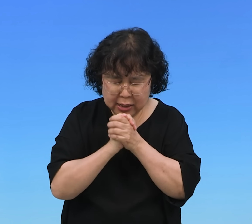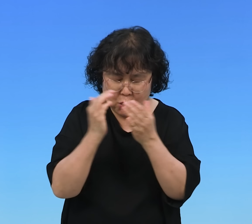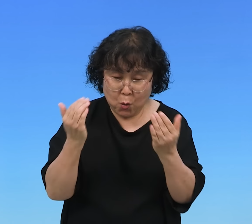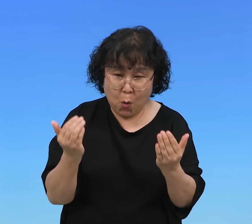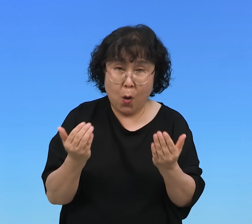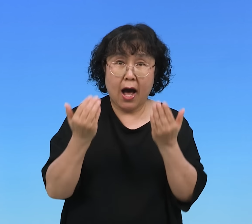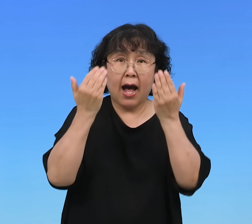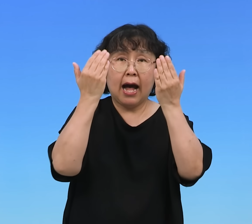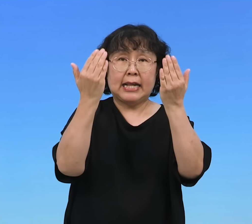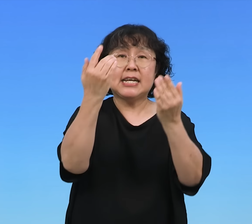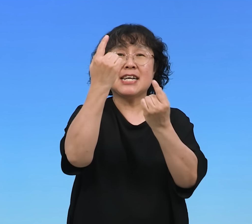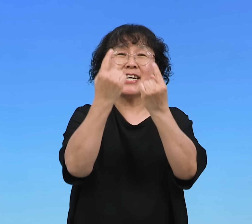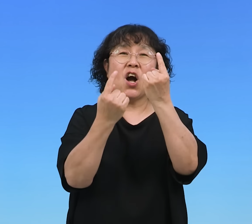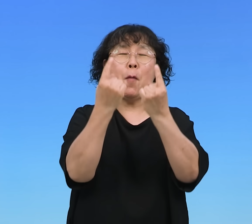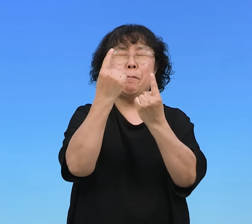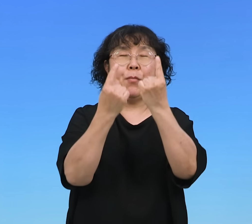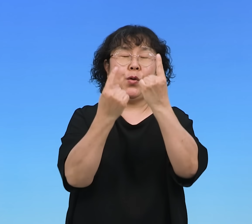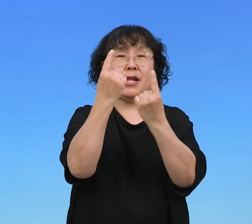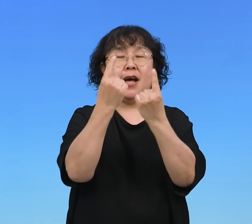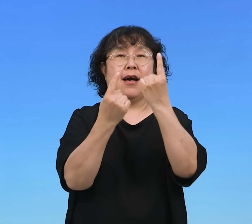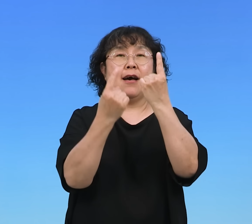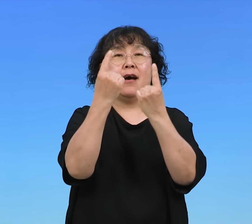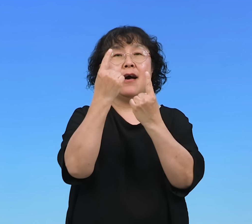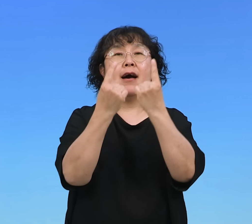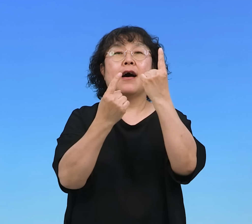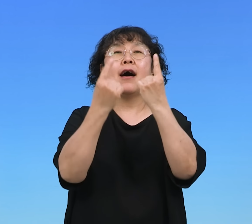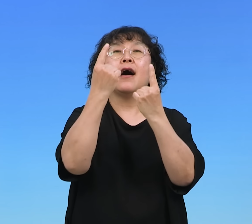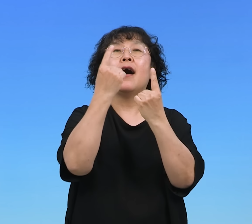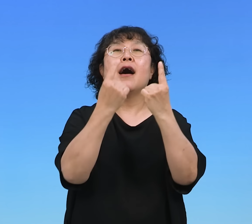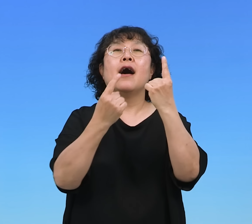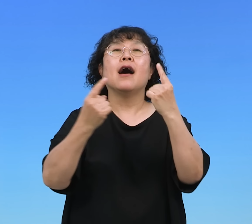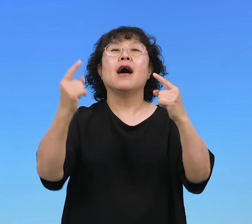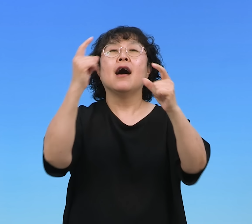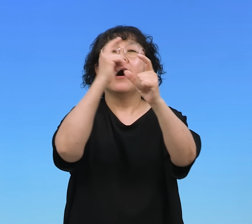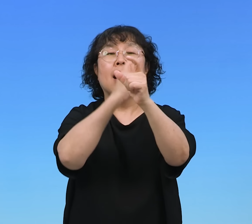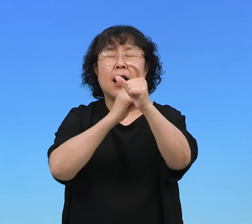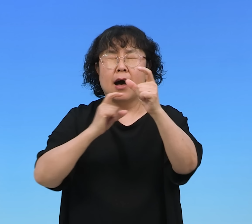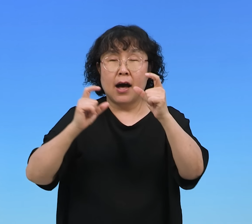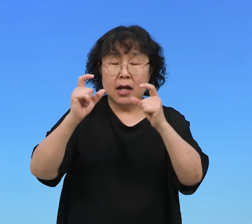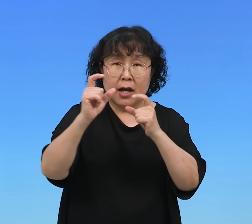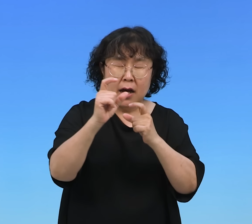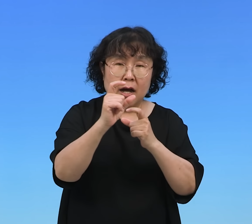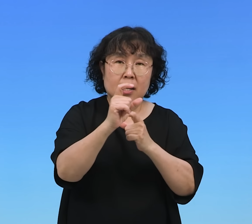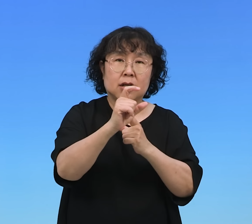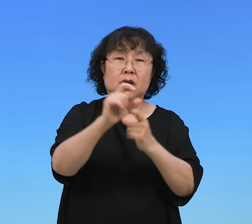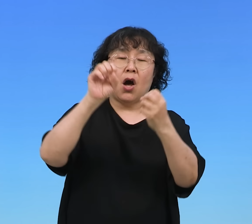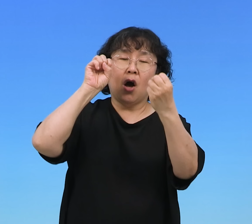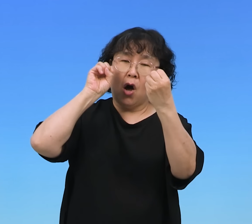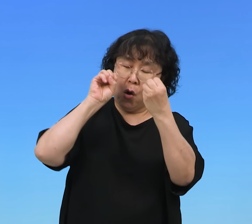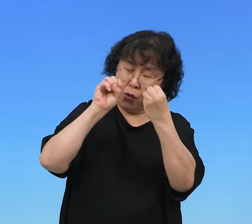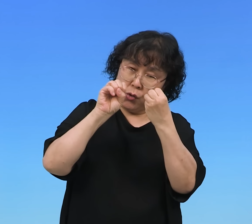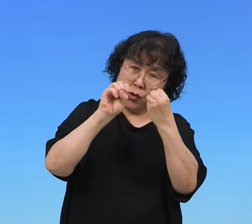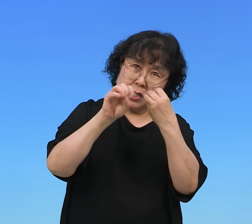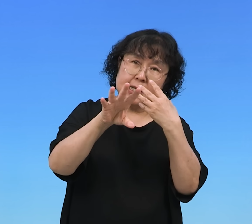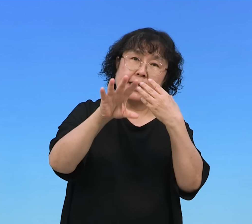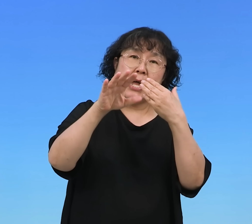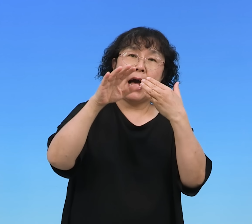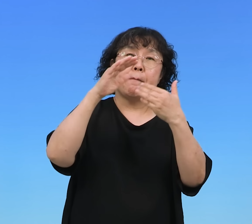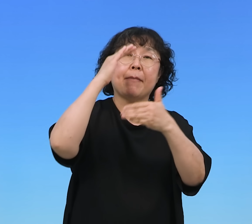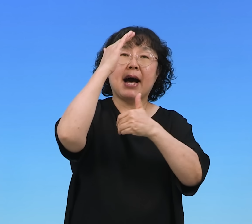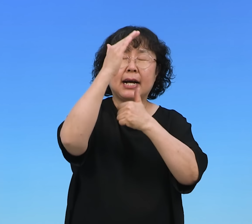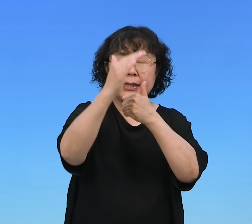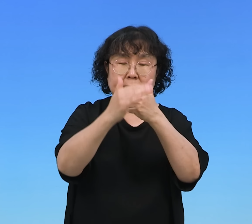나의 기도하는 것보다 더욱 응답하실 하나님,